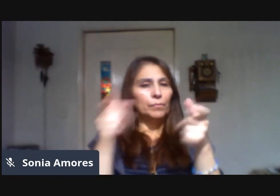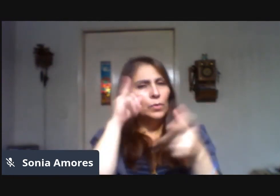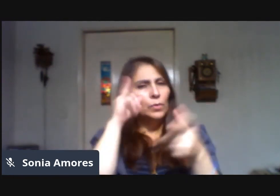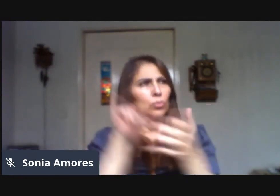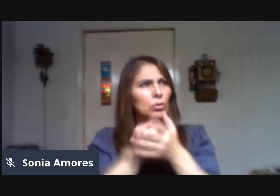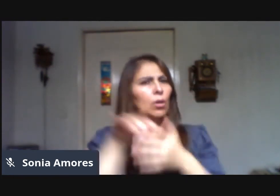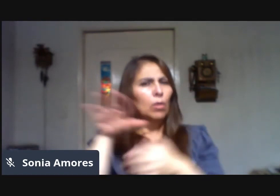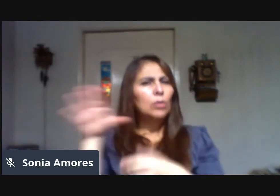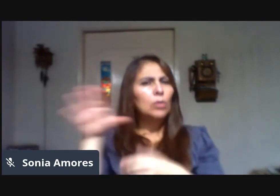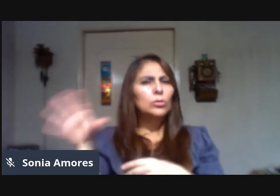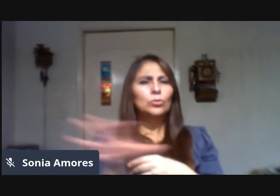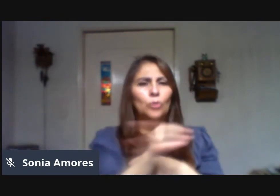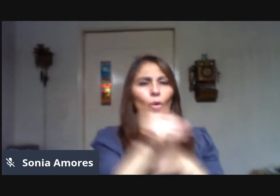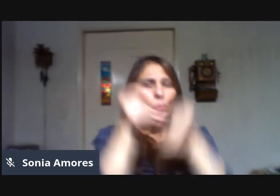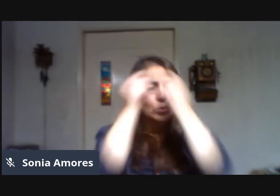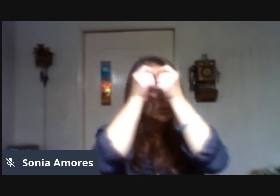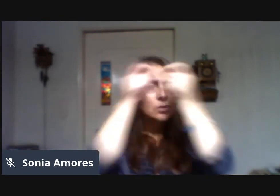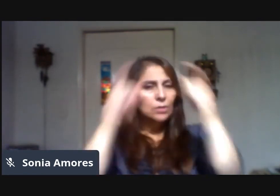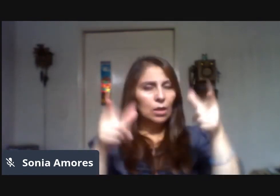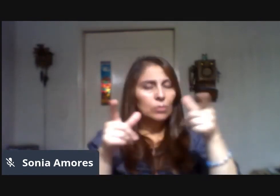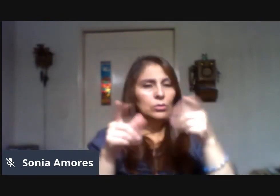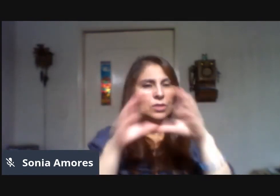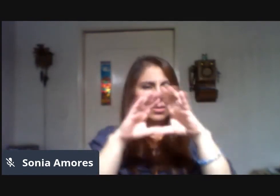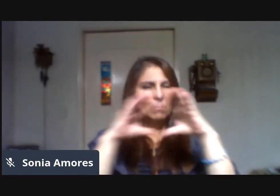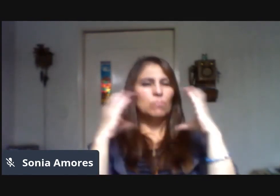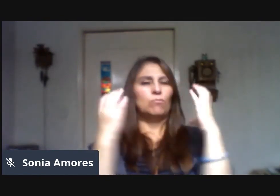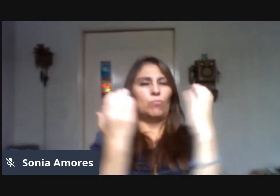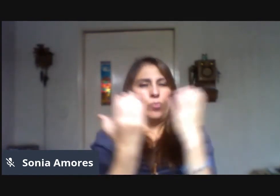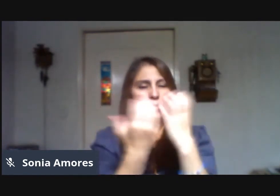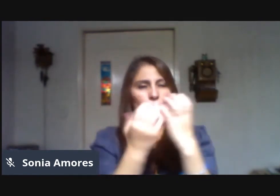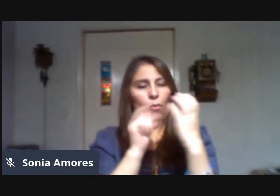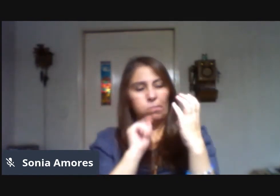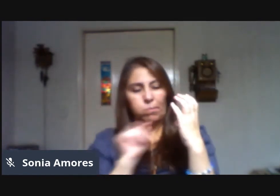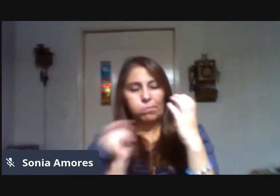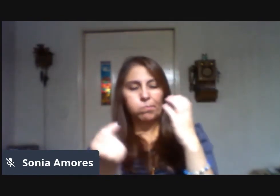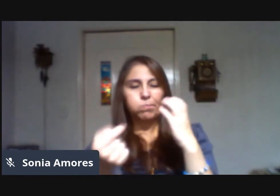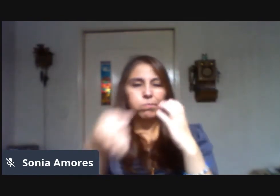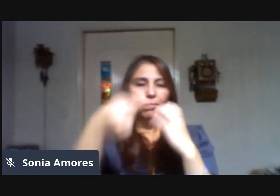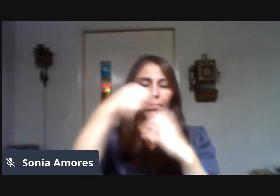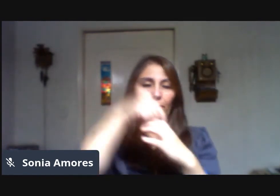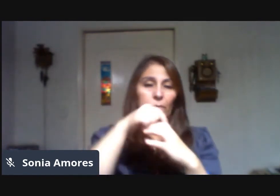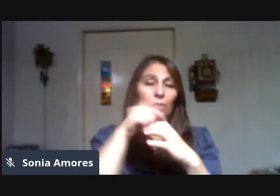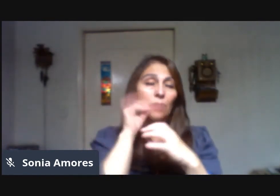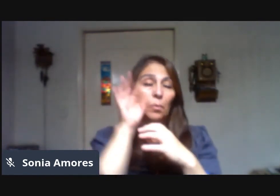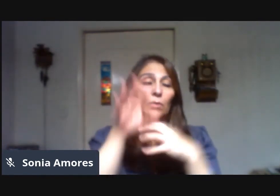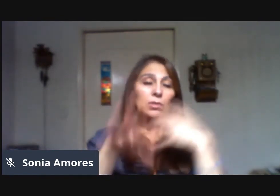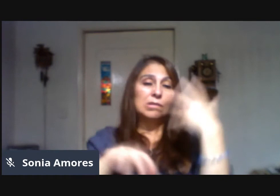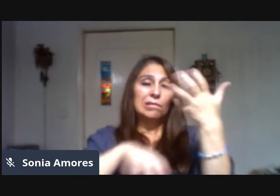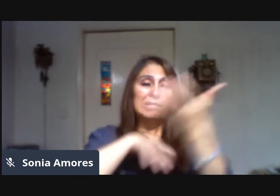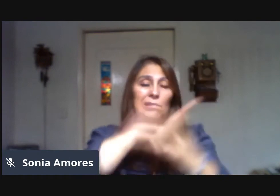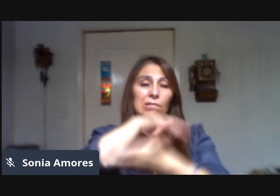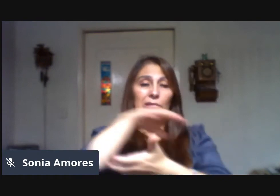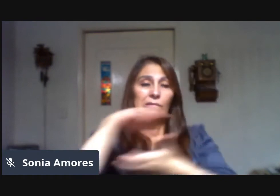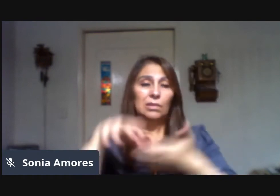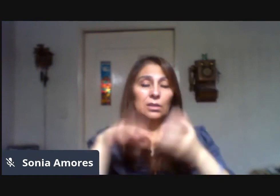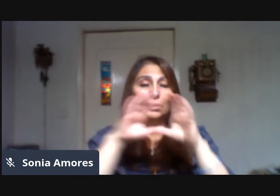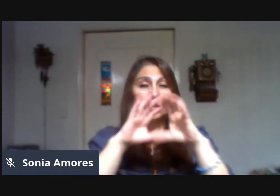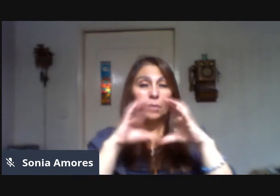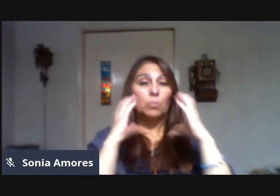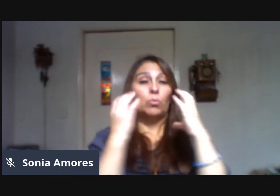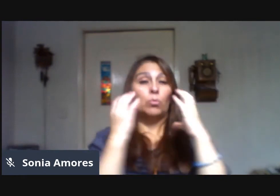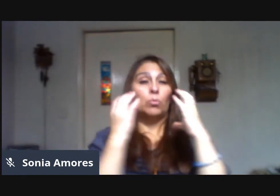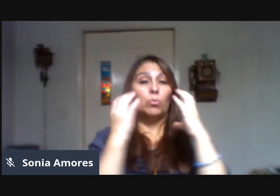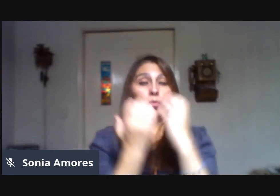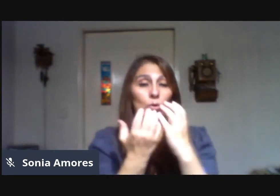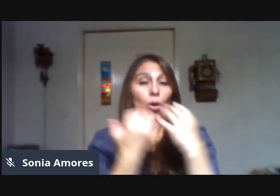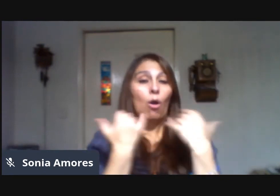estados que existen en el planeta, y quizás ese desorden global está relacionado hoy con